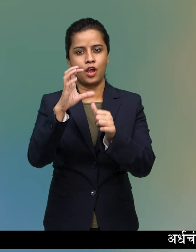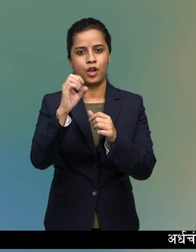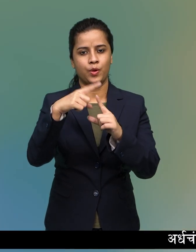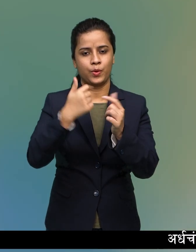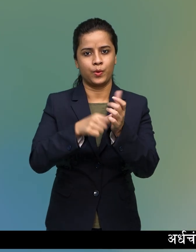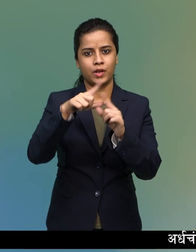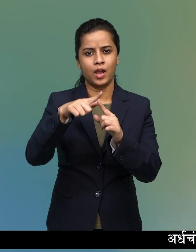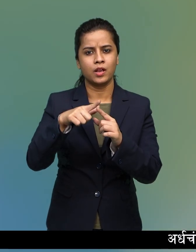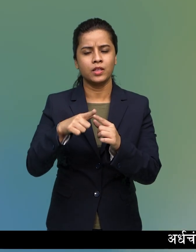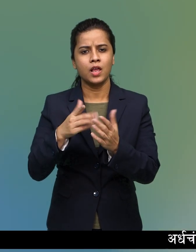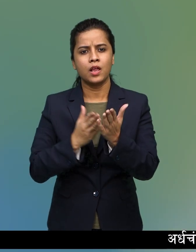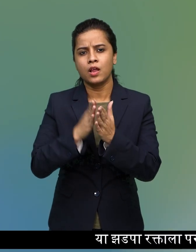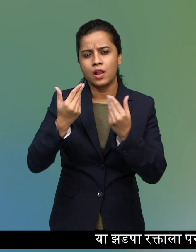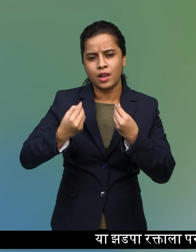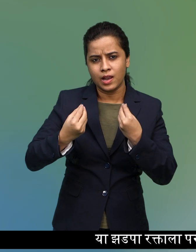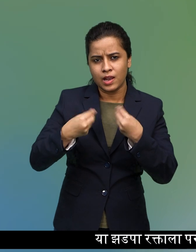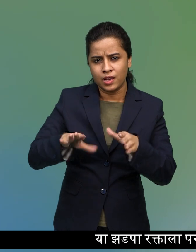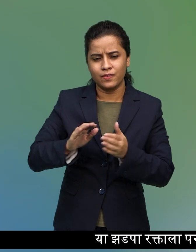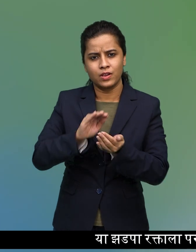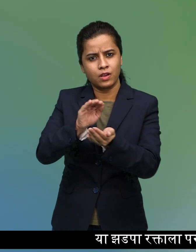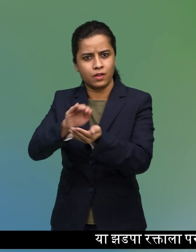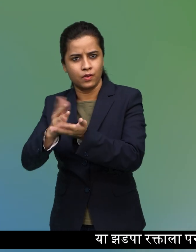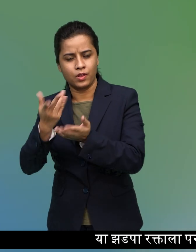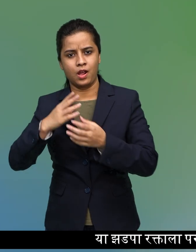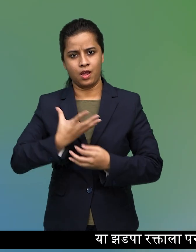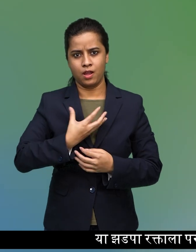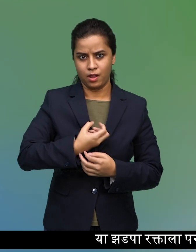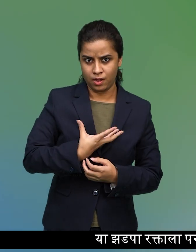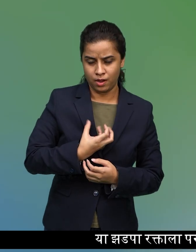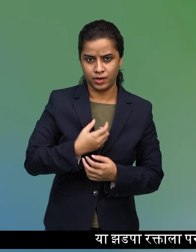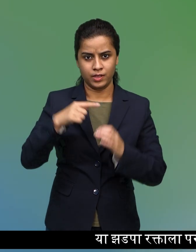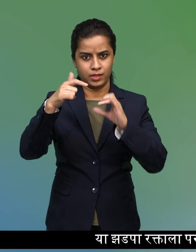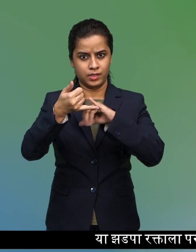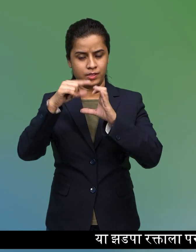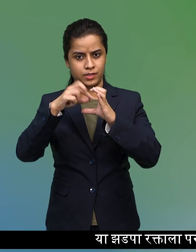अर्धचंद्राकृती झडपा असतात. या झडपा रक्ताला परत पिंडकोशात येण्यापासून थांबवतात.